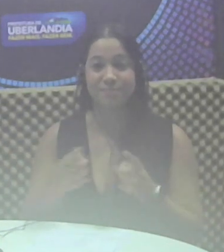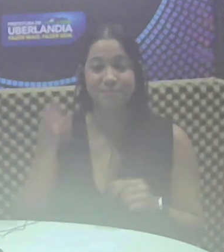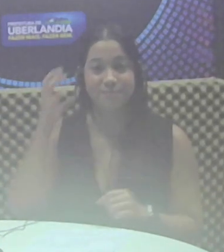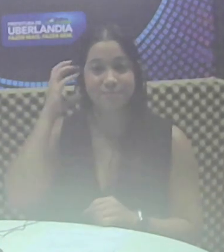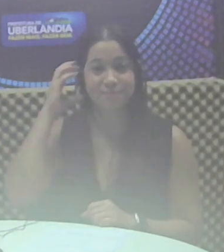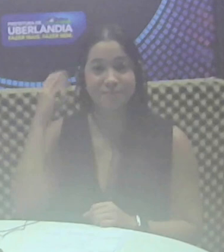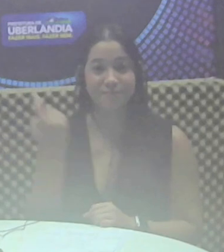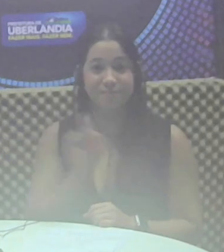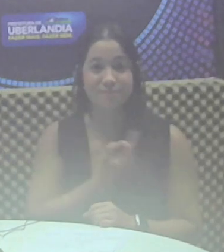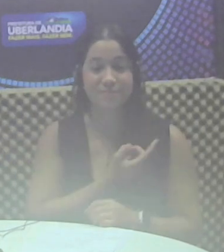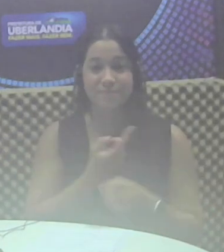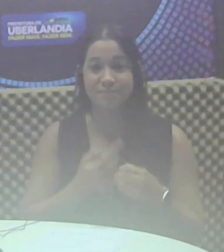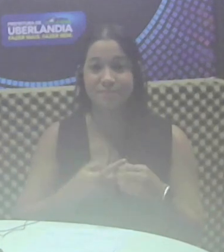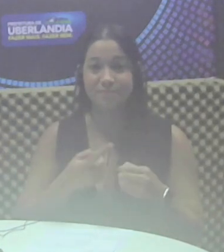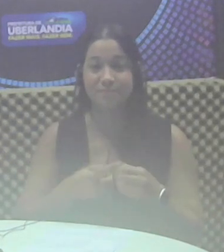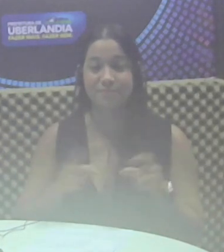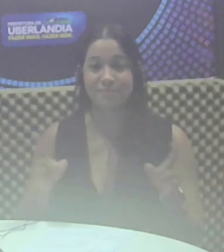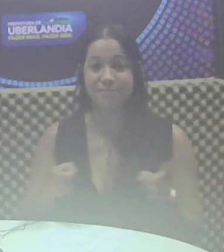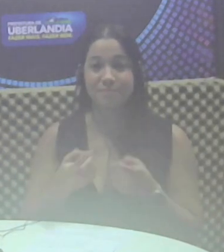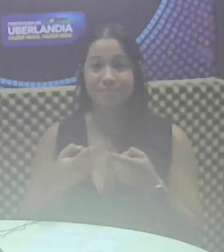Rádio Nossa Cidade.